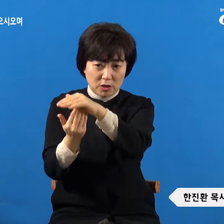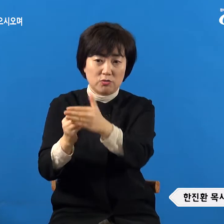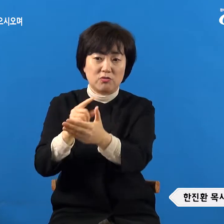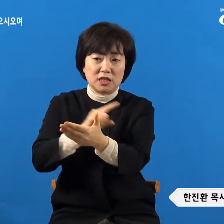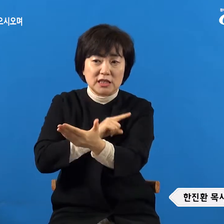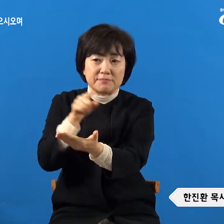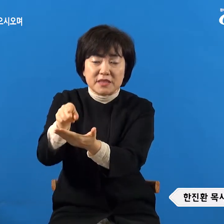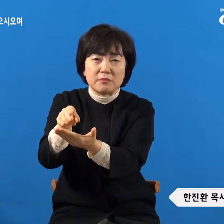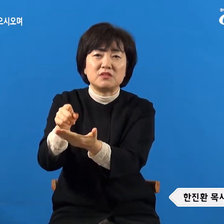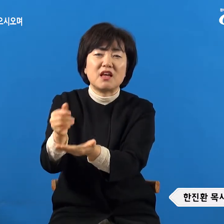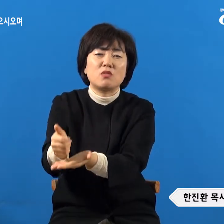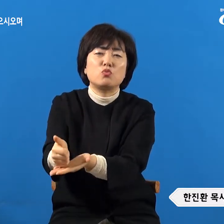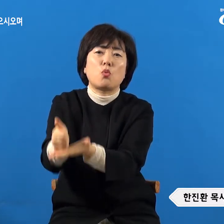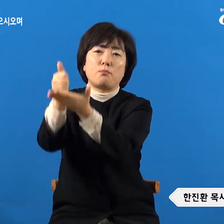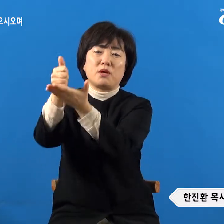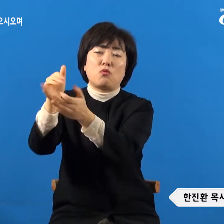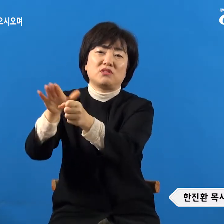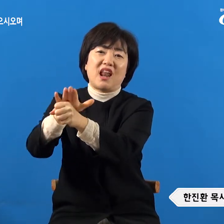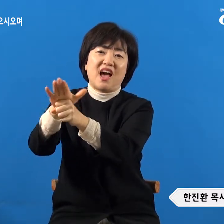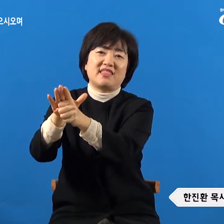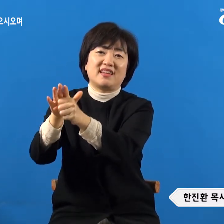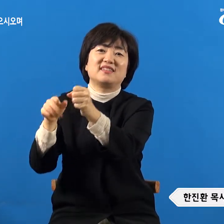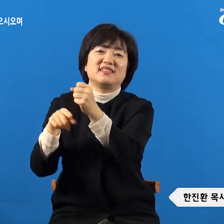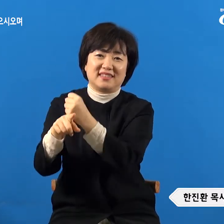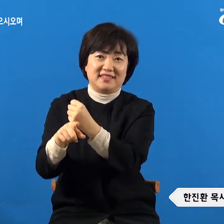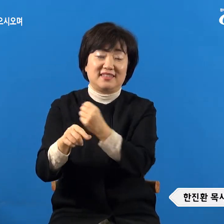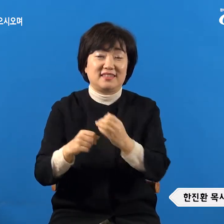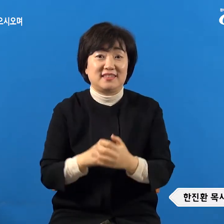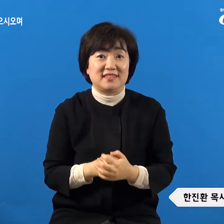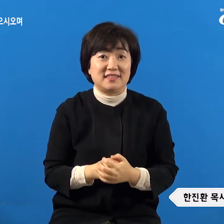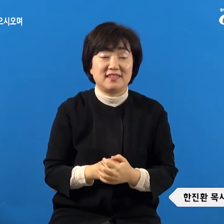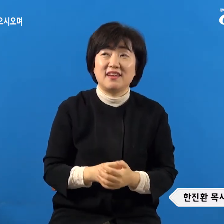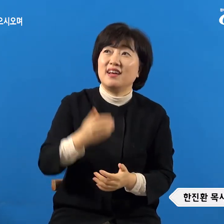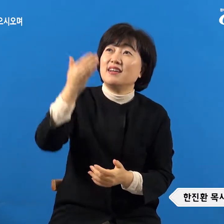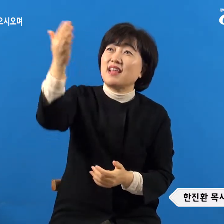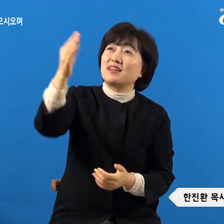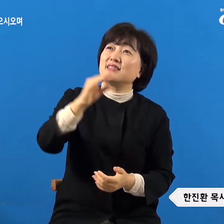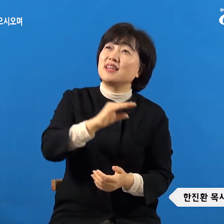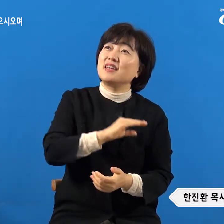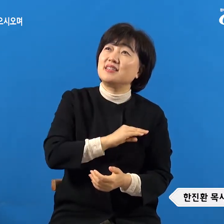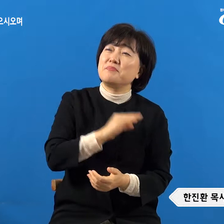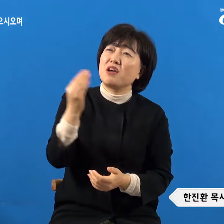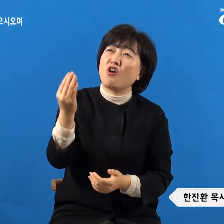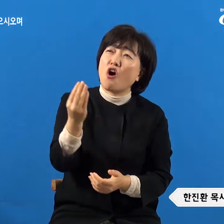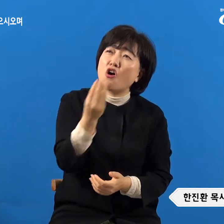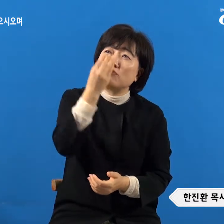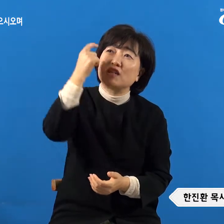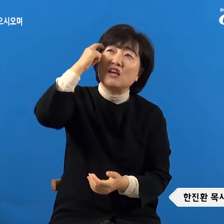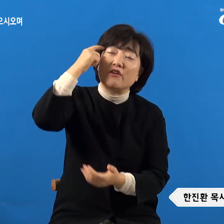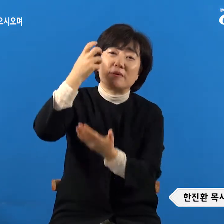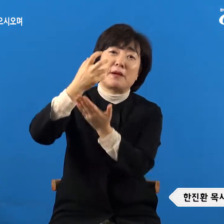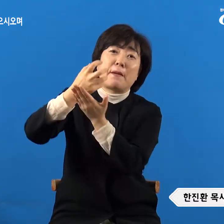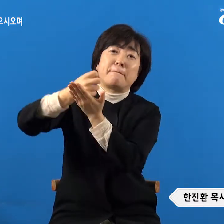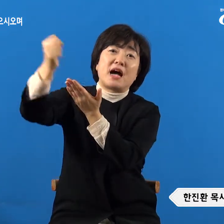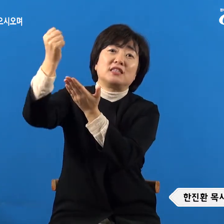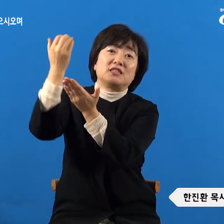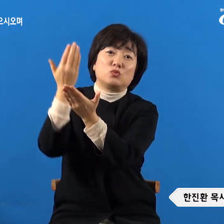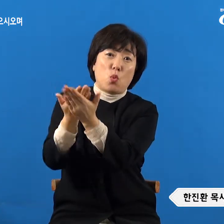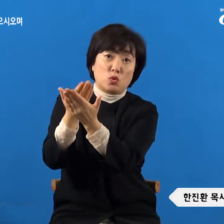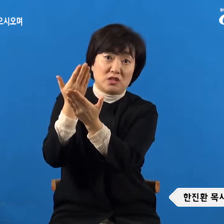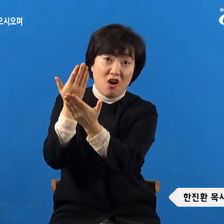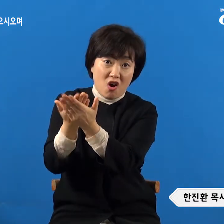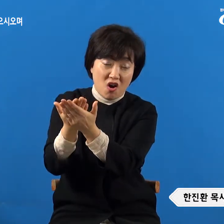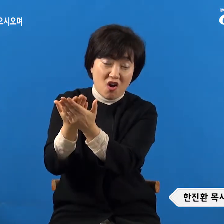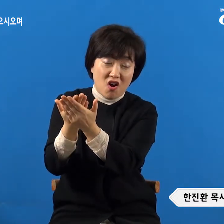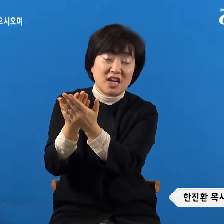이름만을 사랑한다는 뜻입니다. 그러니까 당신의 이름이 거룩히 여김을 받으소서 하는